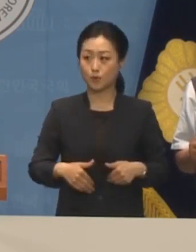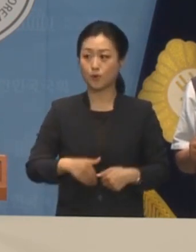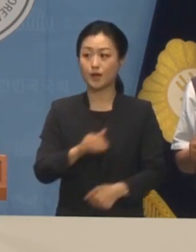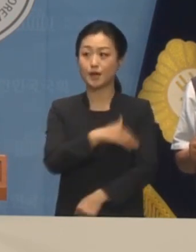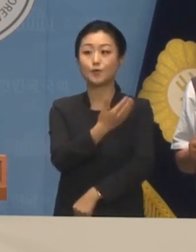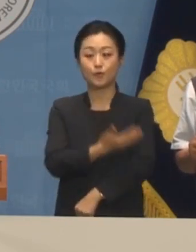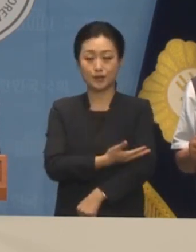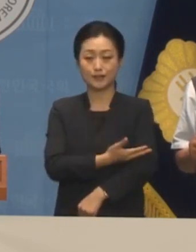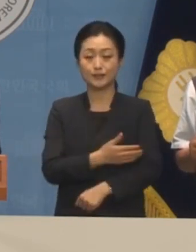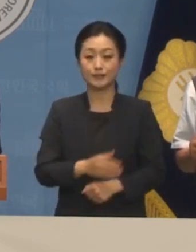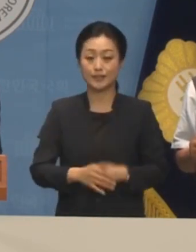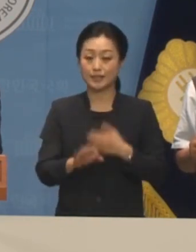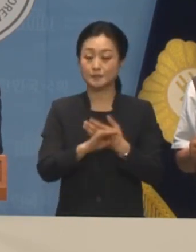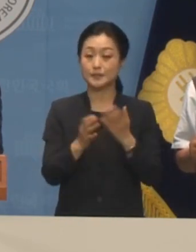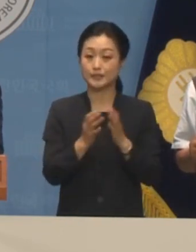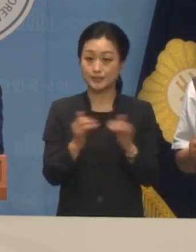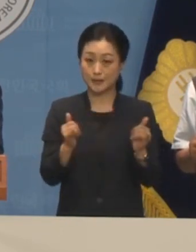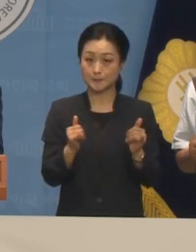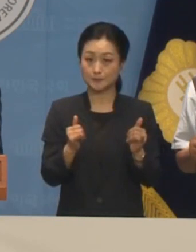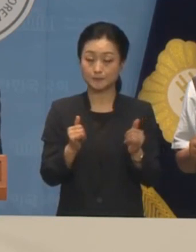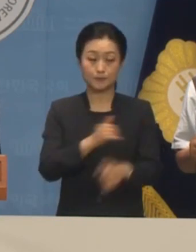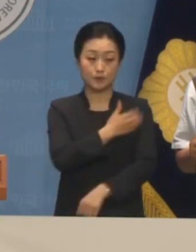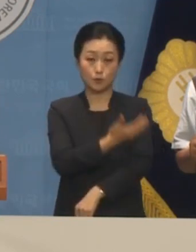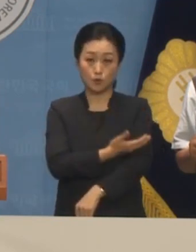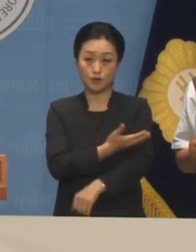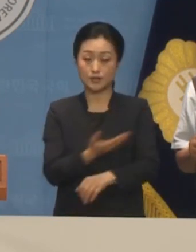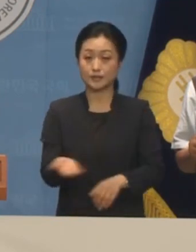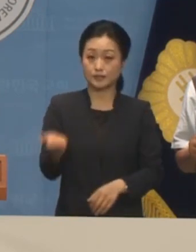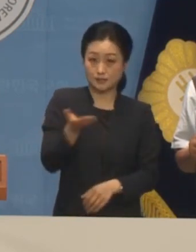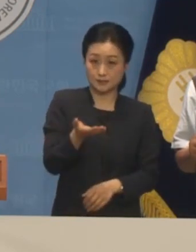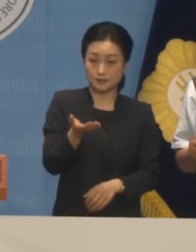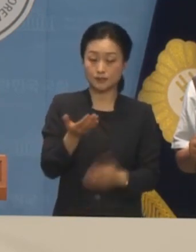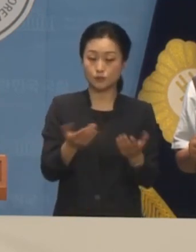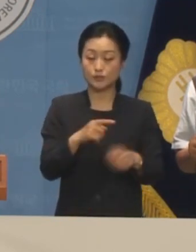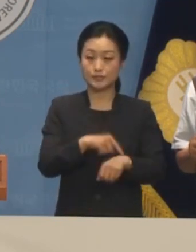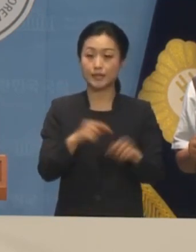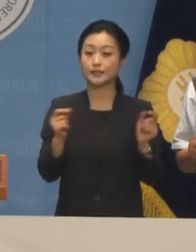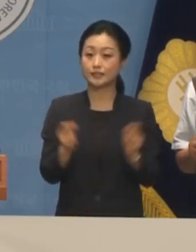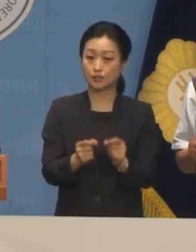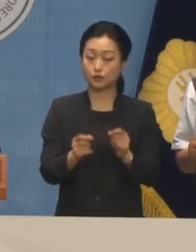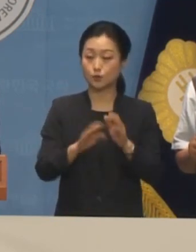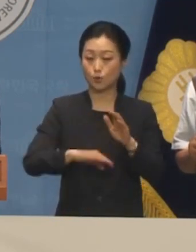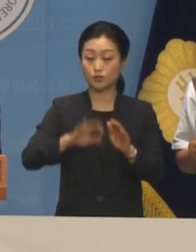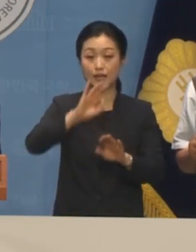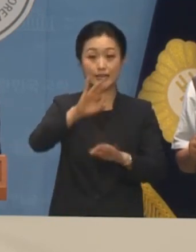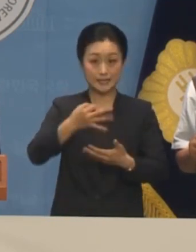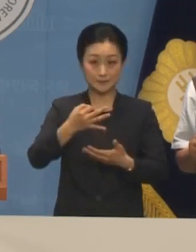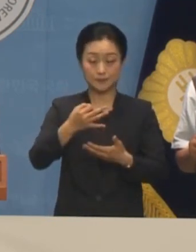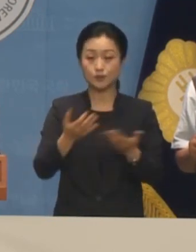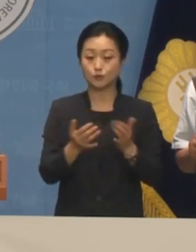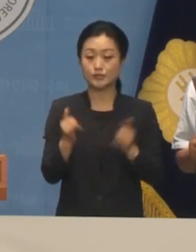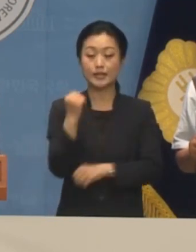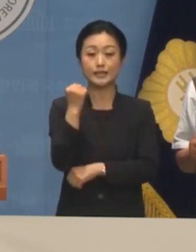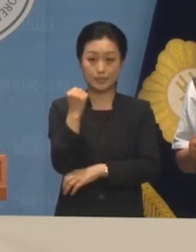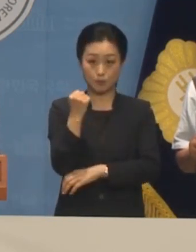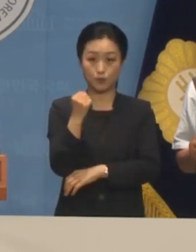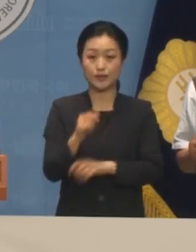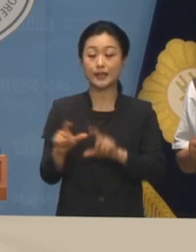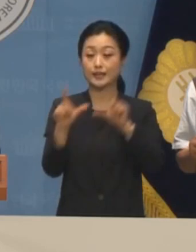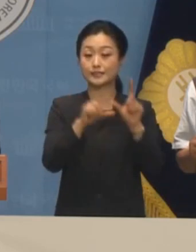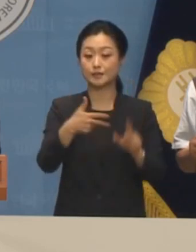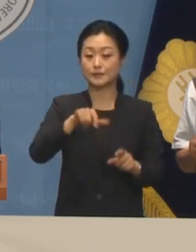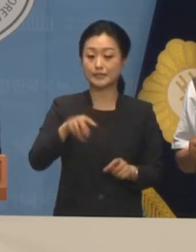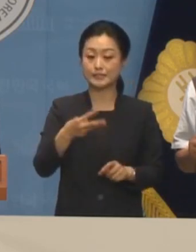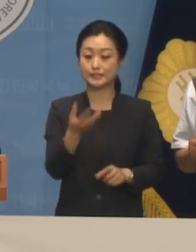입니다 비기 노동자의 권리 강화 노동시간 단축 공정한 임금은 노동자의 기본적인 삶의질을